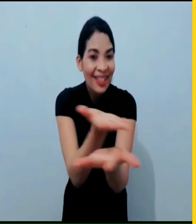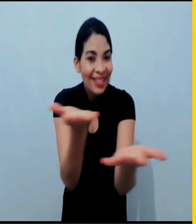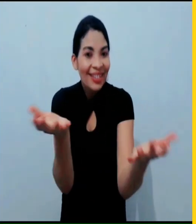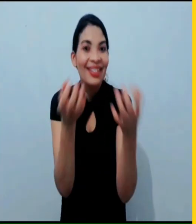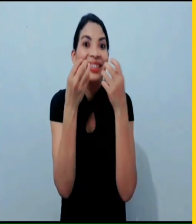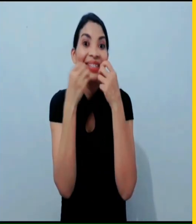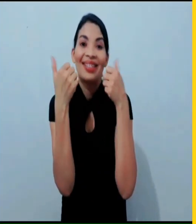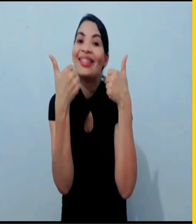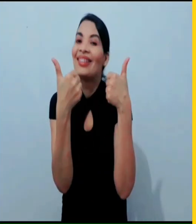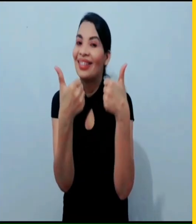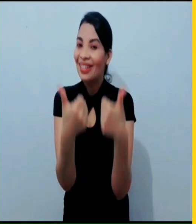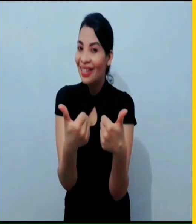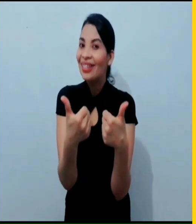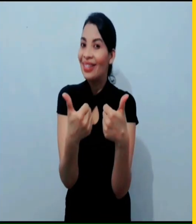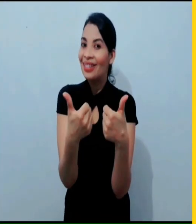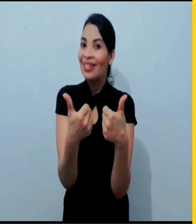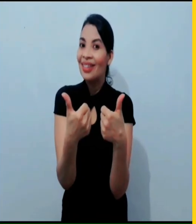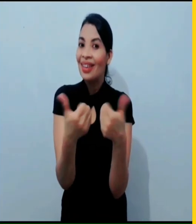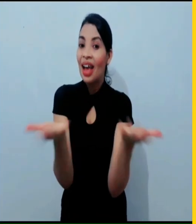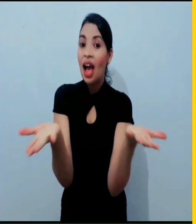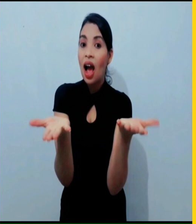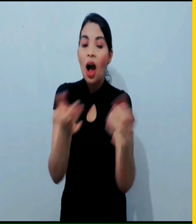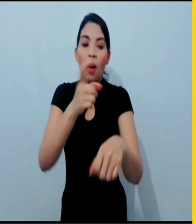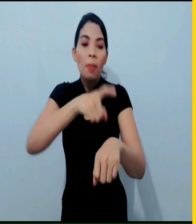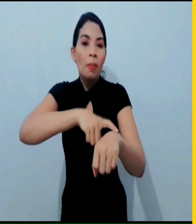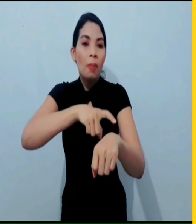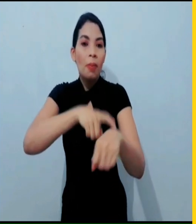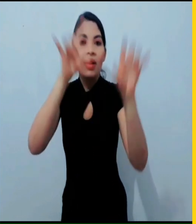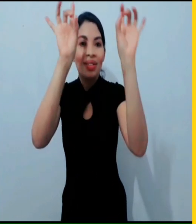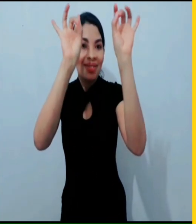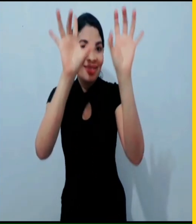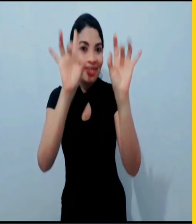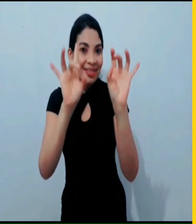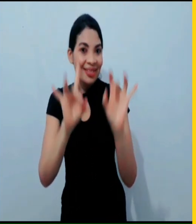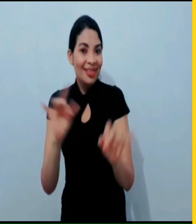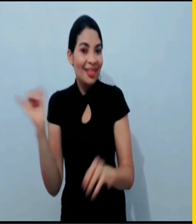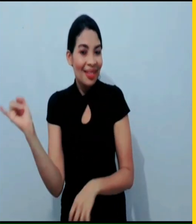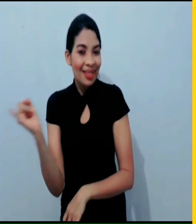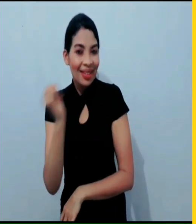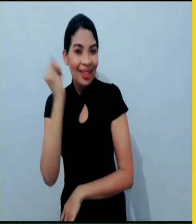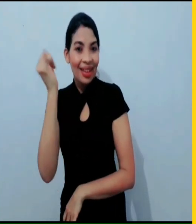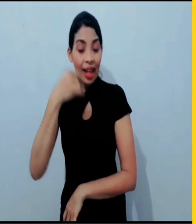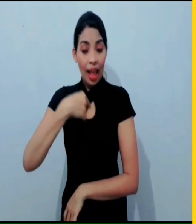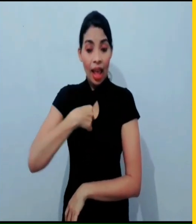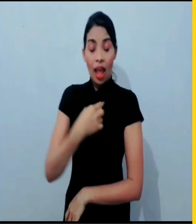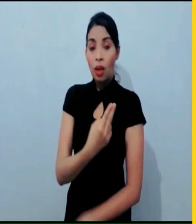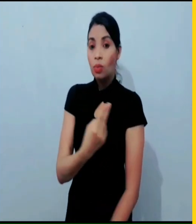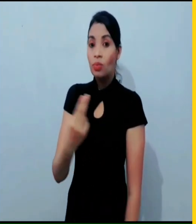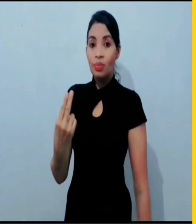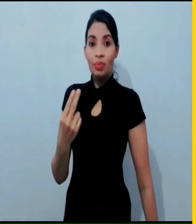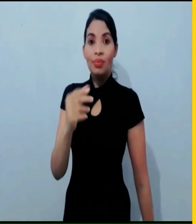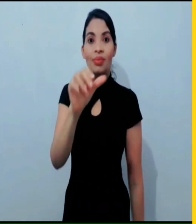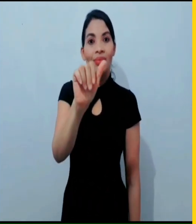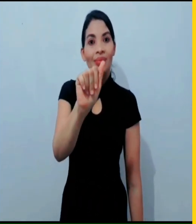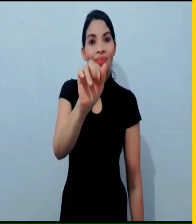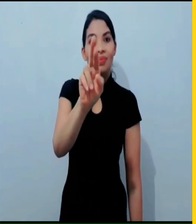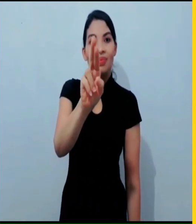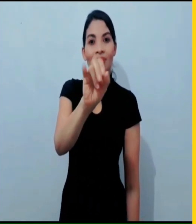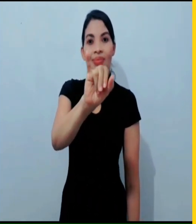Olá, tudo bem com vocês? Nesta noite tão ilustre, eu,